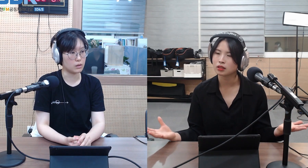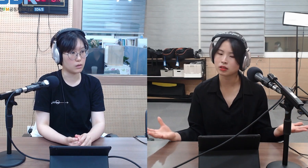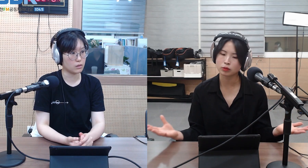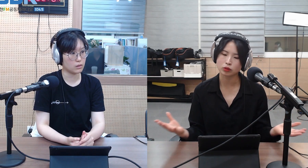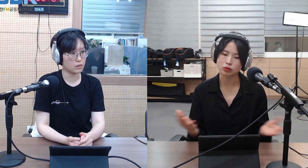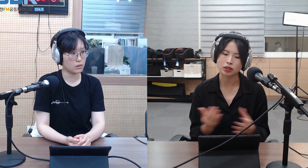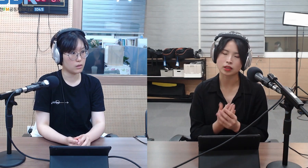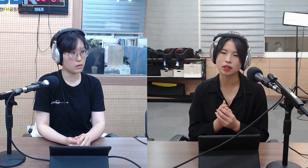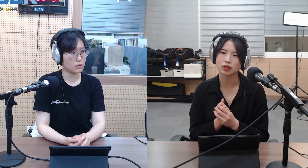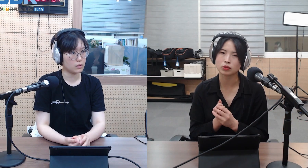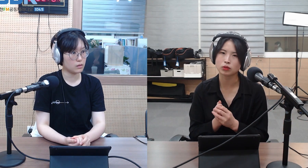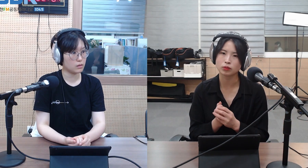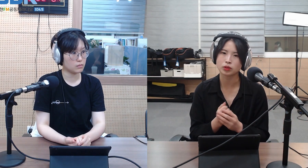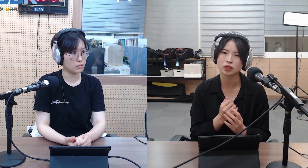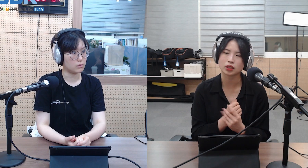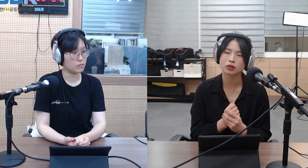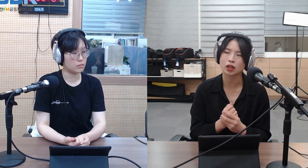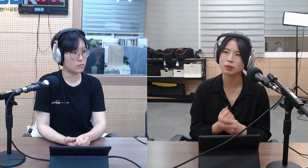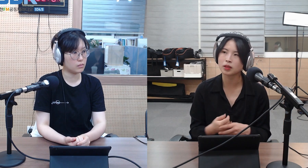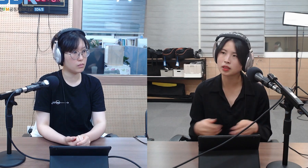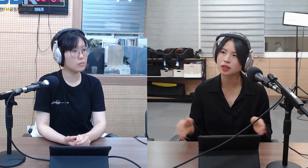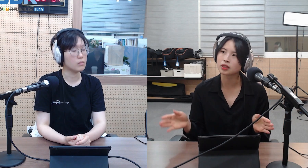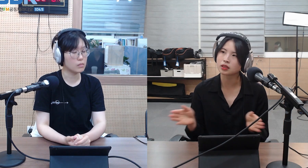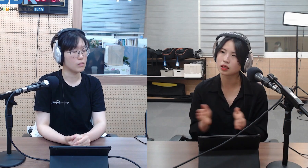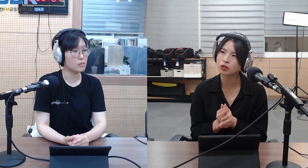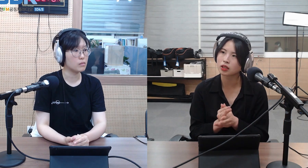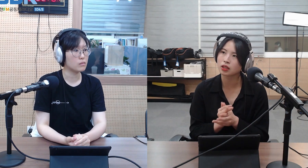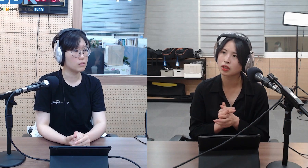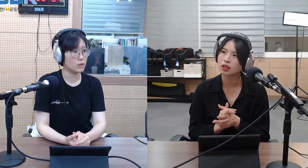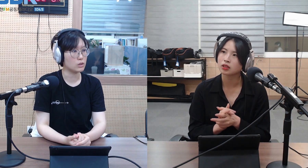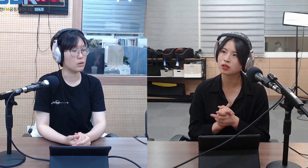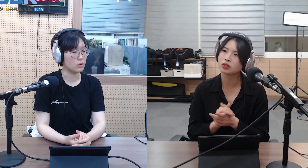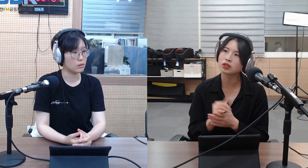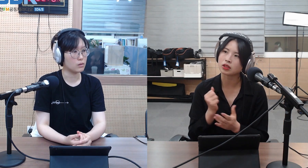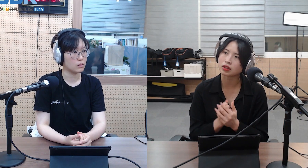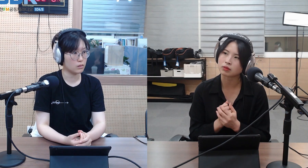그러면 또 장애인도 비장애인과 함께 사는 사회가 실현이 된단 말이에요.